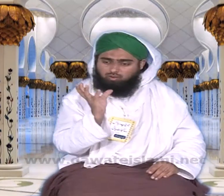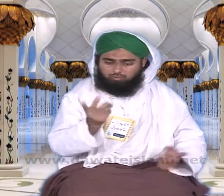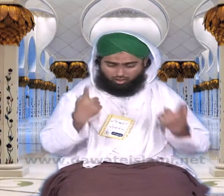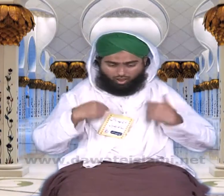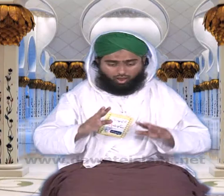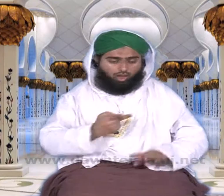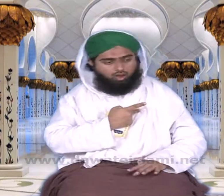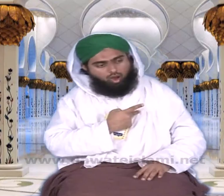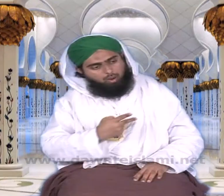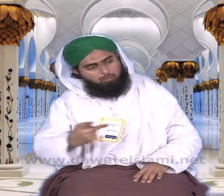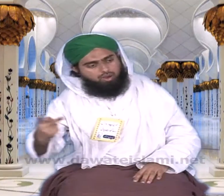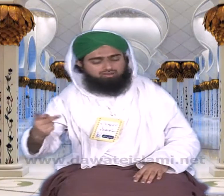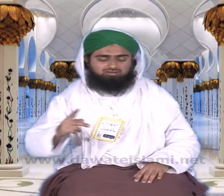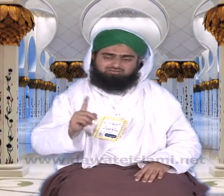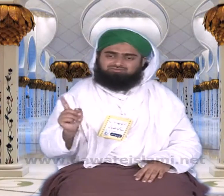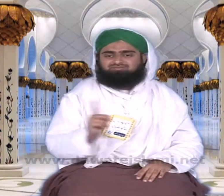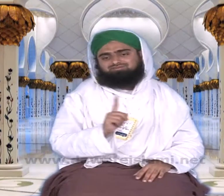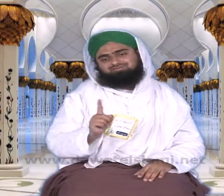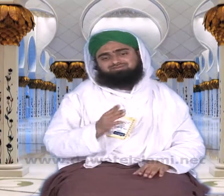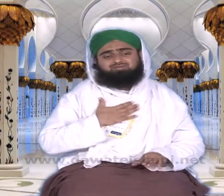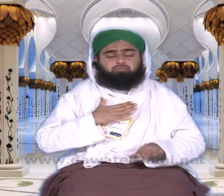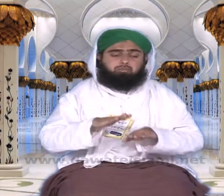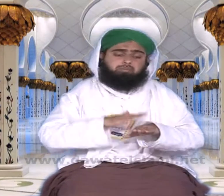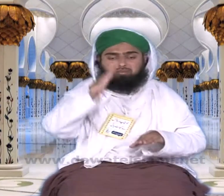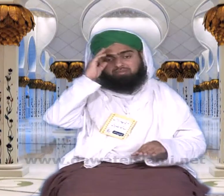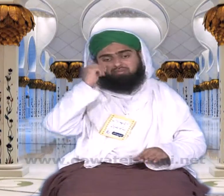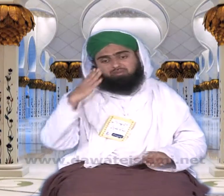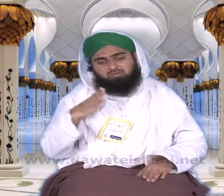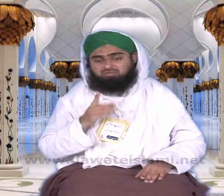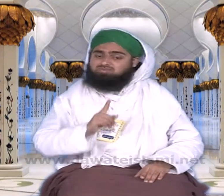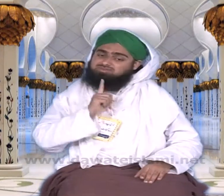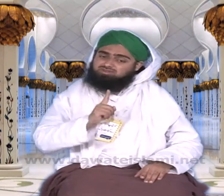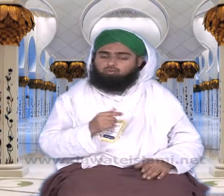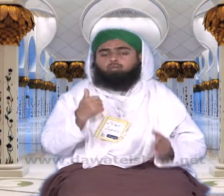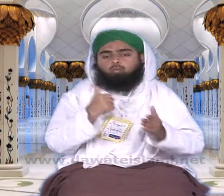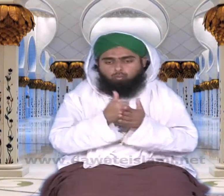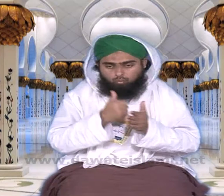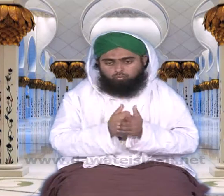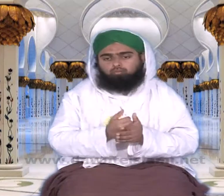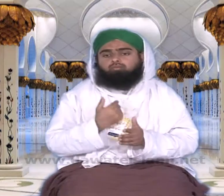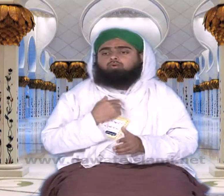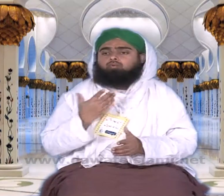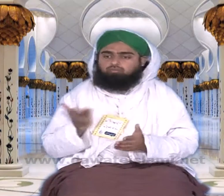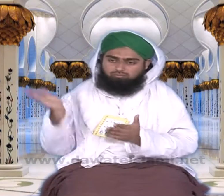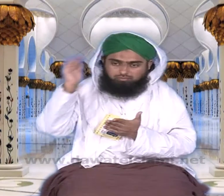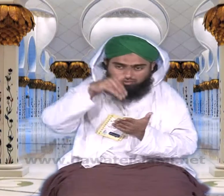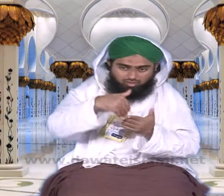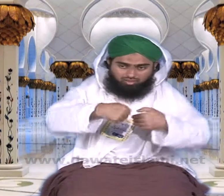سمجھ بیٹھے ہیں کہ اس دنیا میں ہمیں ہمیشہ رہنا ہے میرے پیارے سامی بھائیوں اگر کبھی ممکن ہو تو